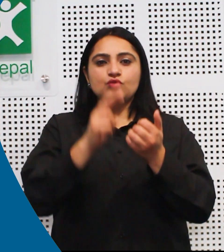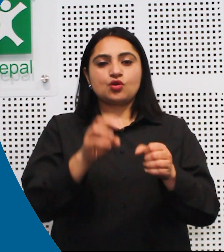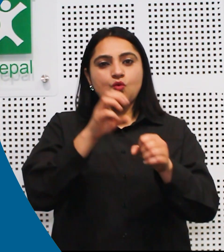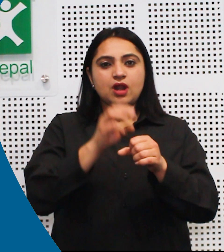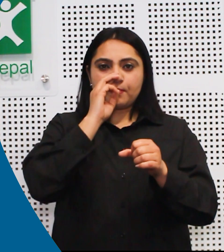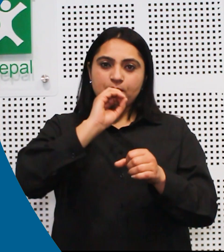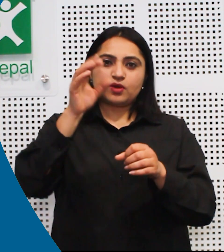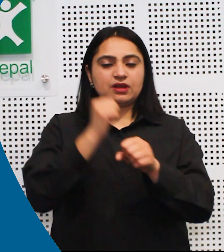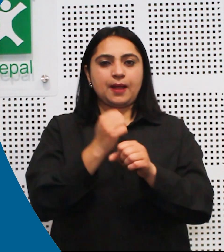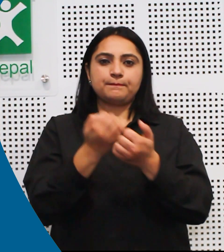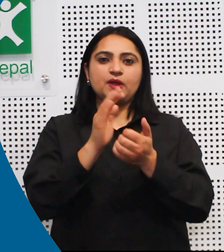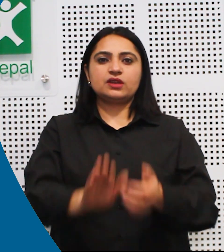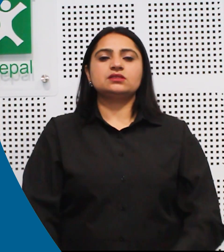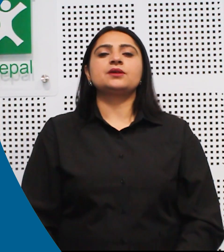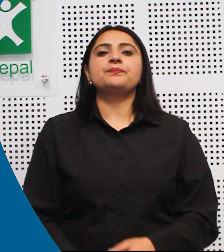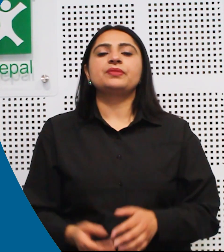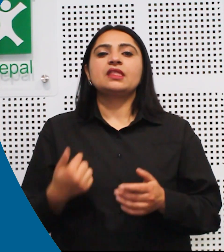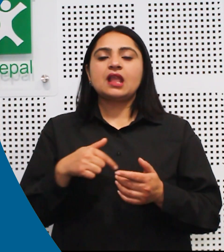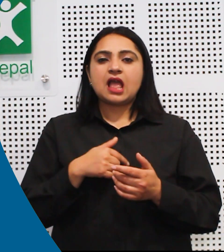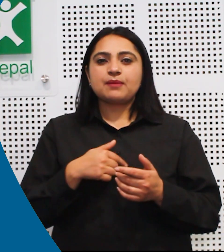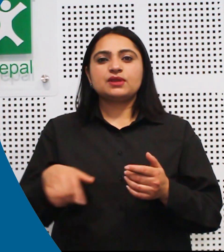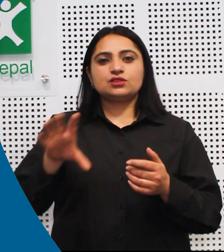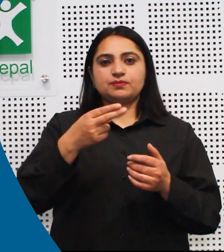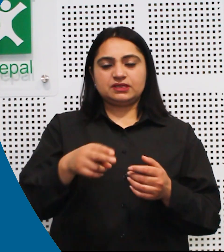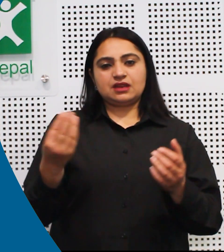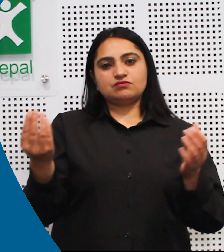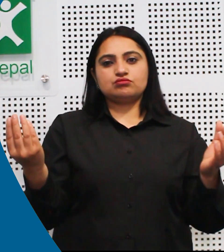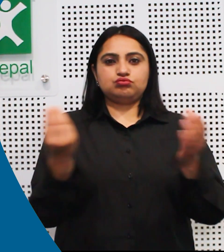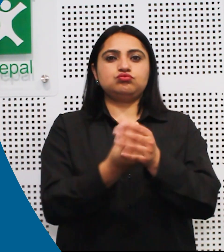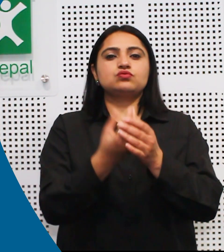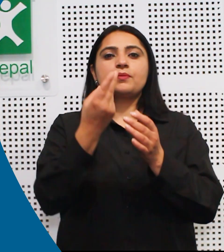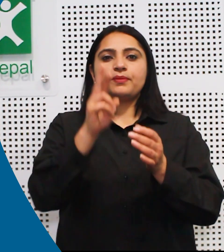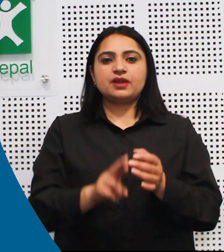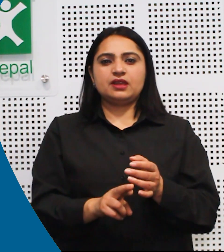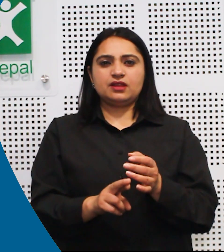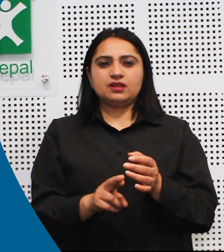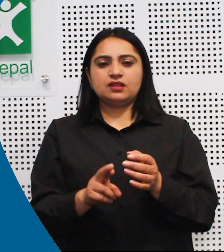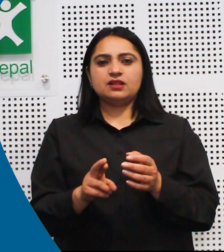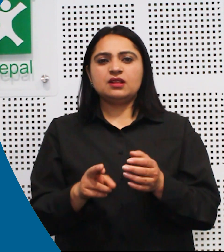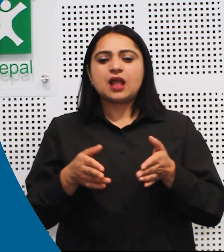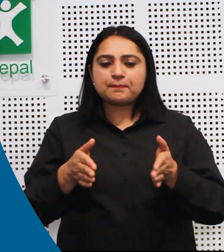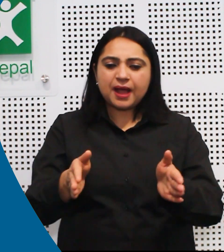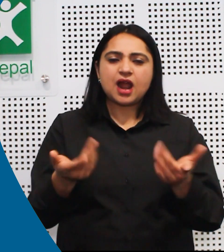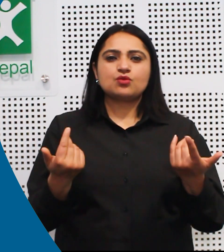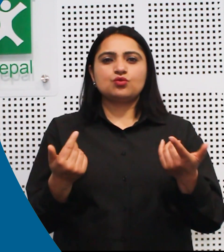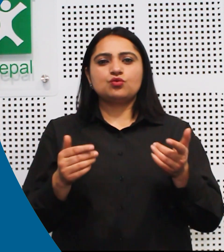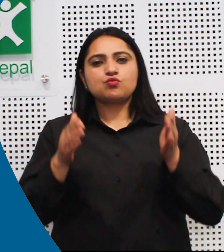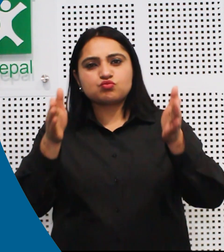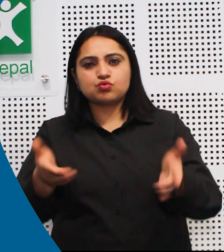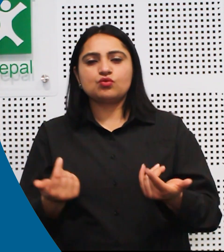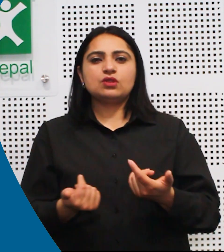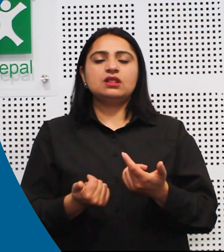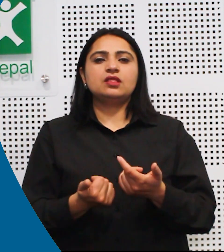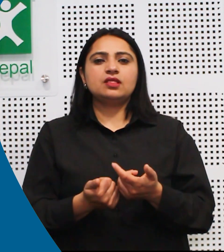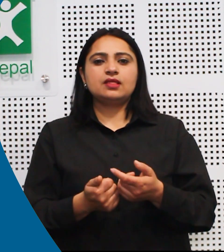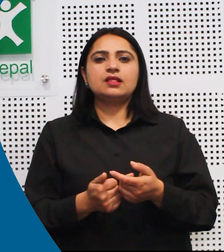वडामा पठाउने काम चाहिँ गरिन्छ। हामी सबैजना जम्मा भएर पुल पुलेसा, बाटाघाटा, खानेपानीदेखि